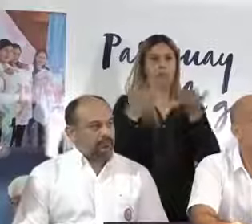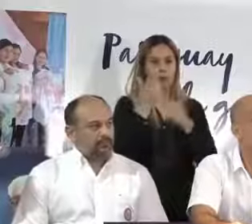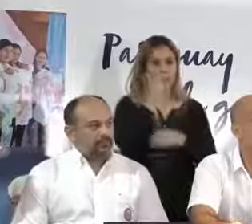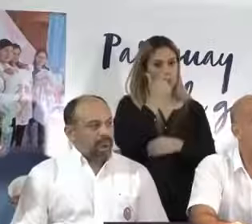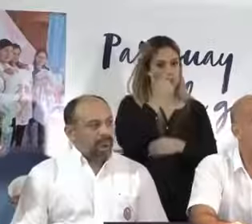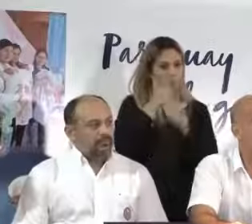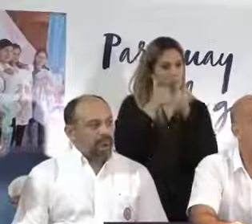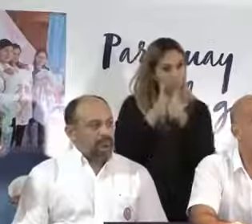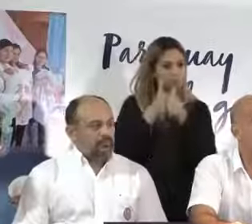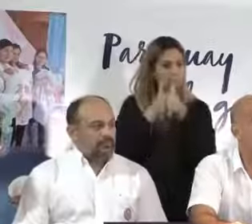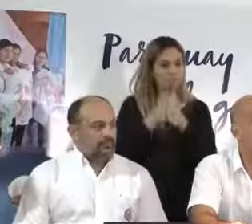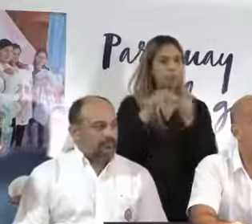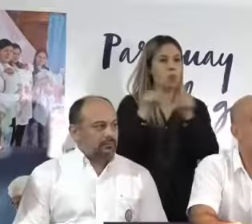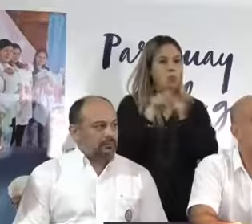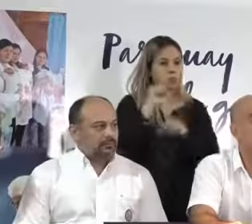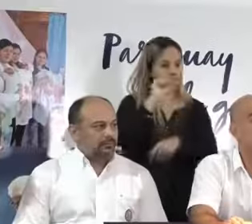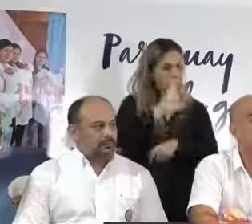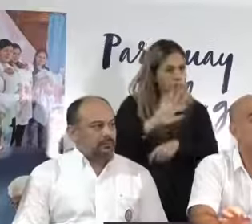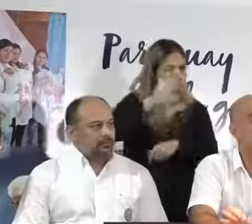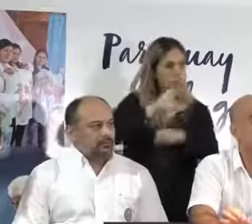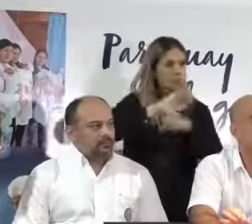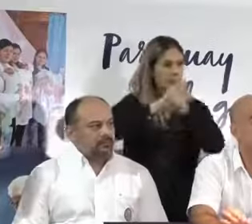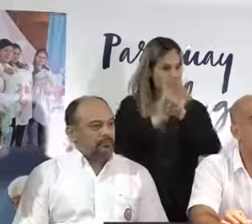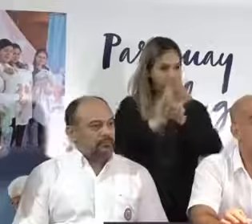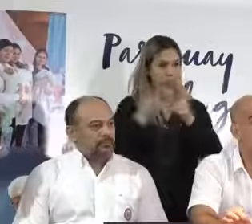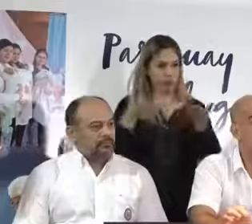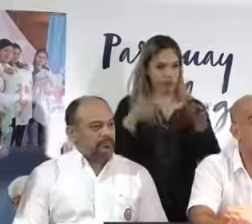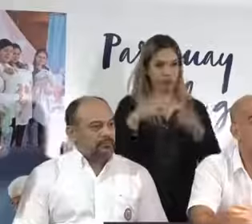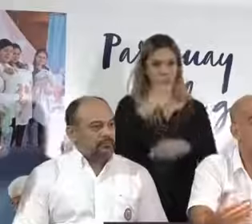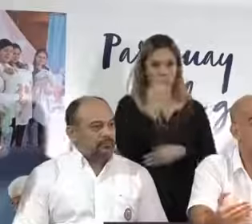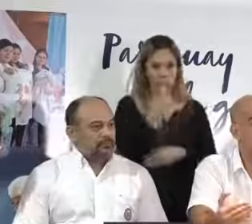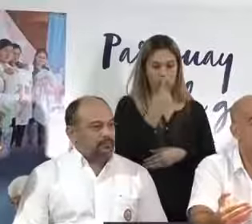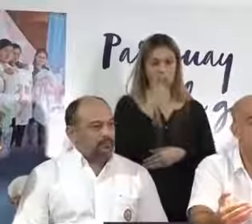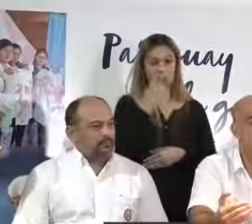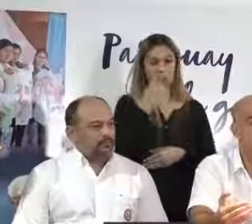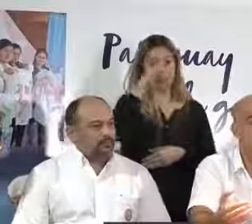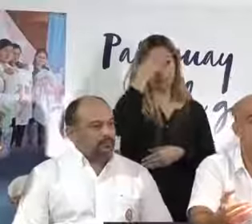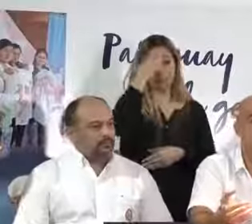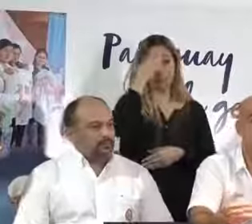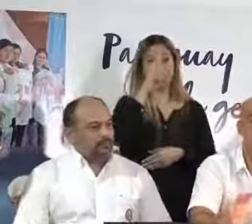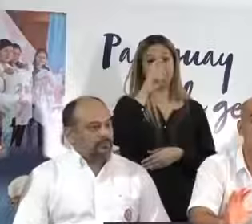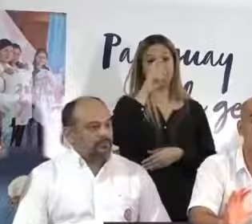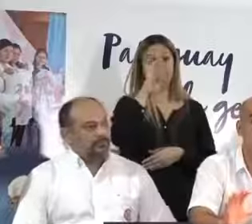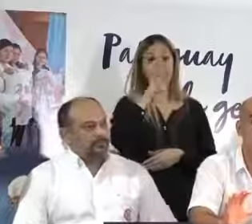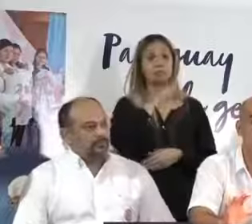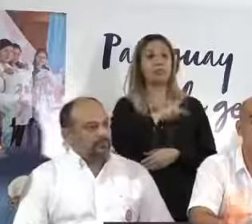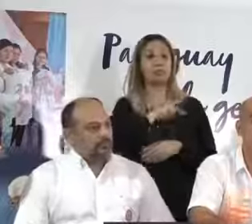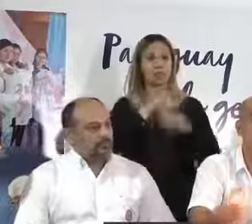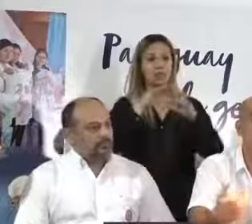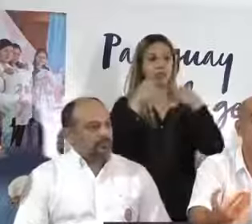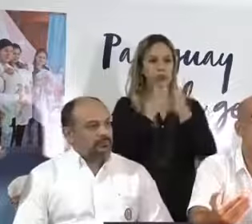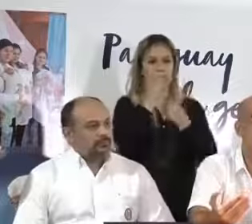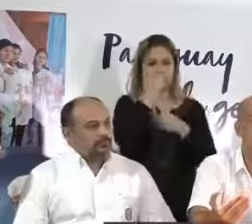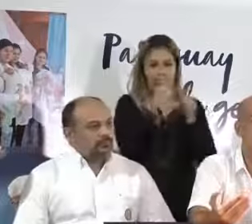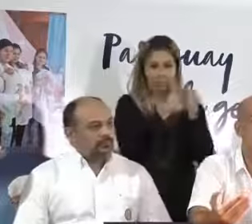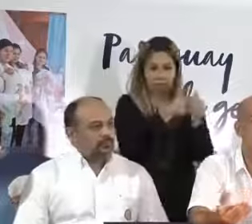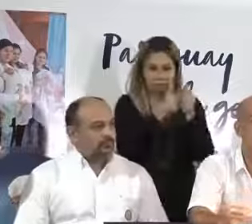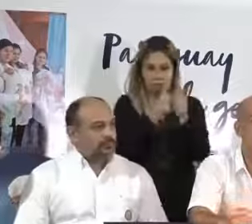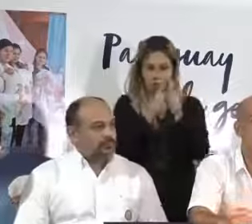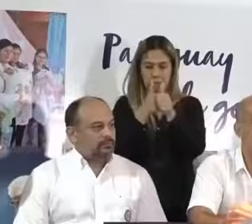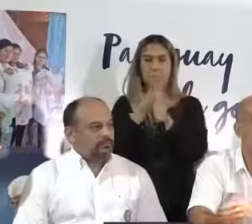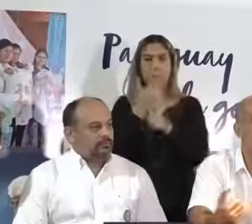monitoreado como caso sospechoso. Recordemos que tenemos más de 70 personas que están siendo monitoreadas sin